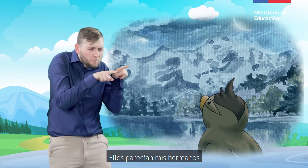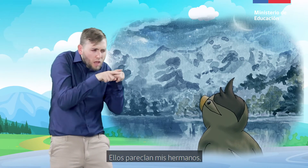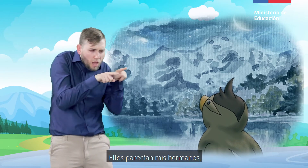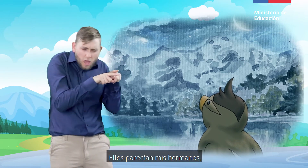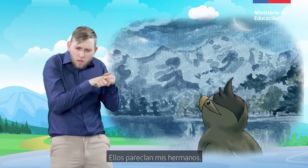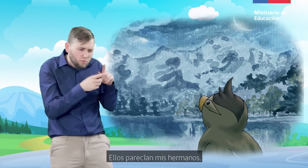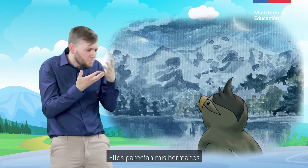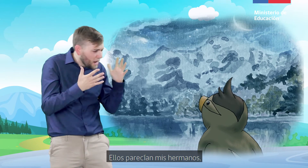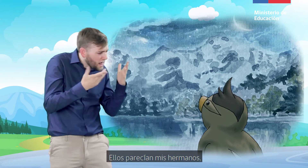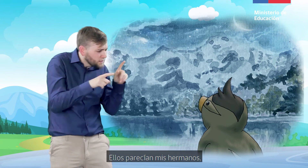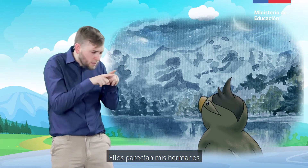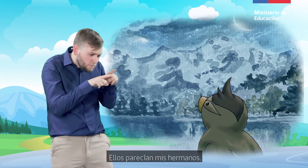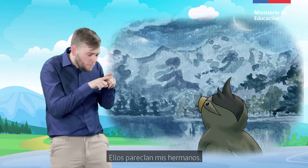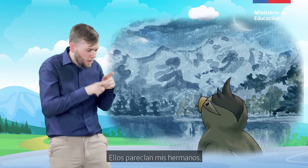Ellos parecían mis hermanos,